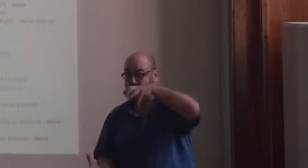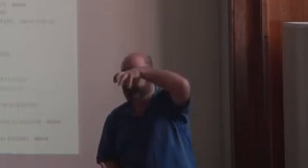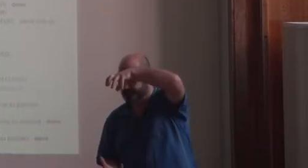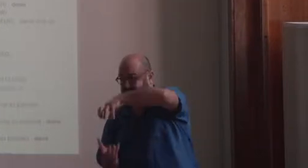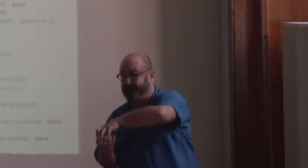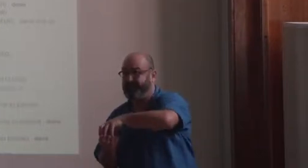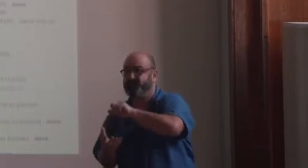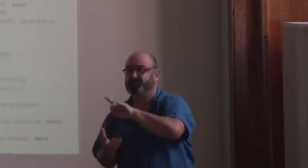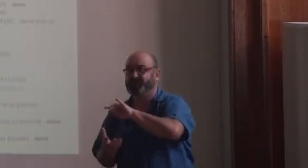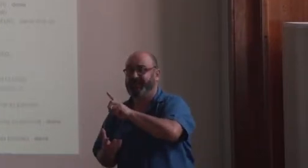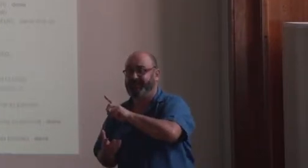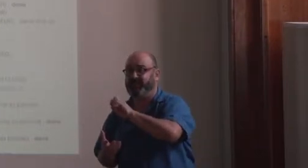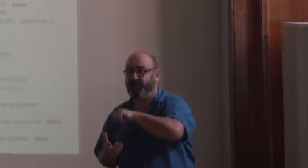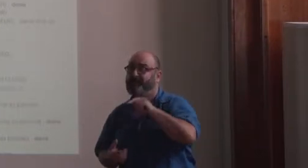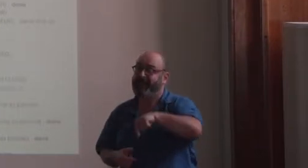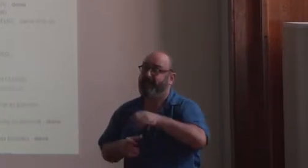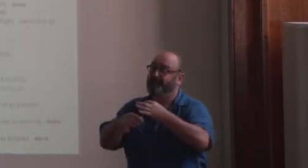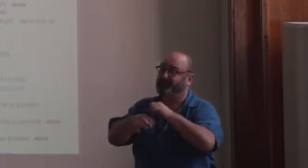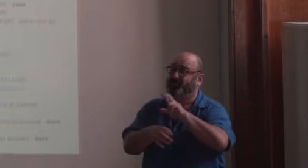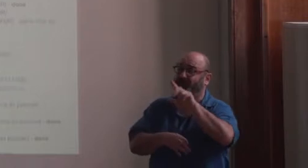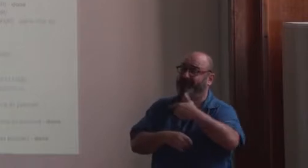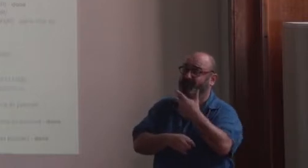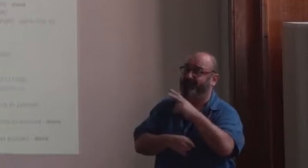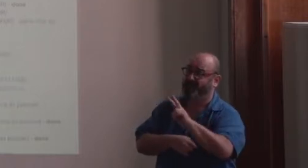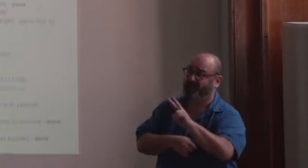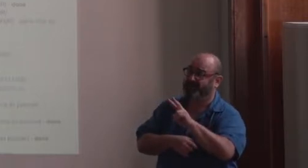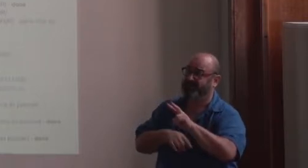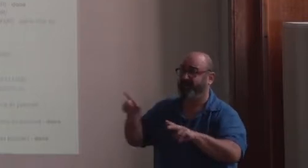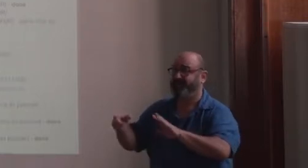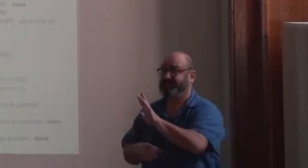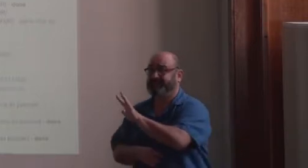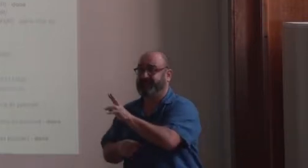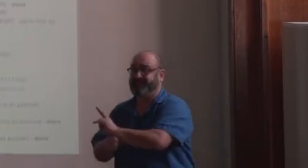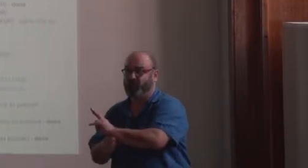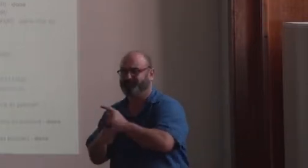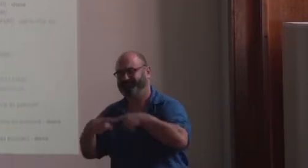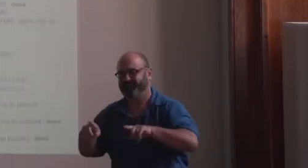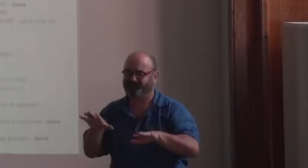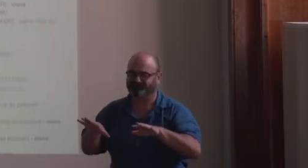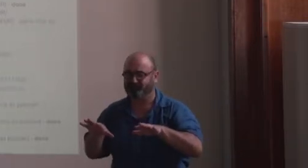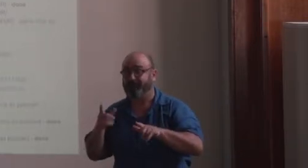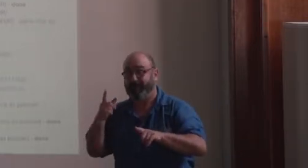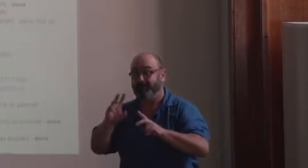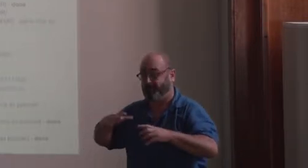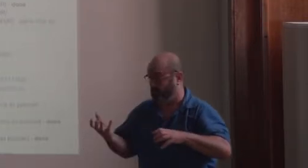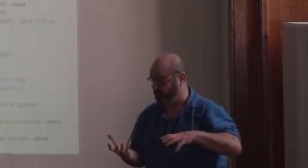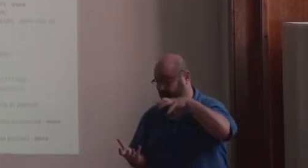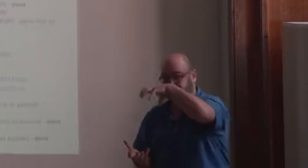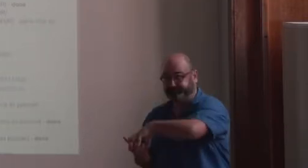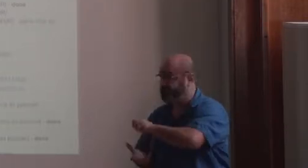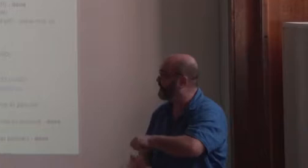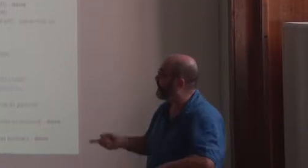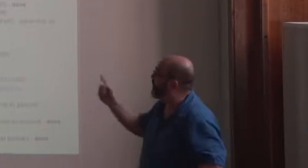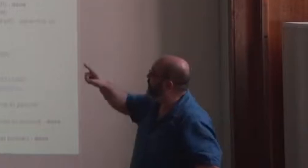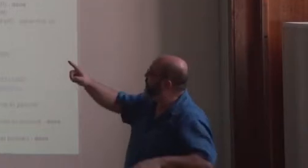À part que cette puce est en 3,3 volts et pas en 5 volts. Donc ça ne va pas toujours marcher, mais ça permet de fonctionner. On a d'autres puces,